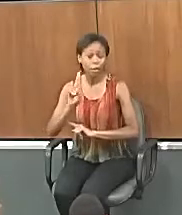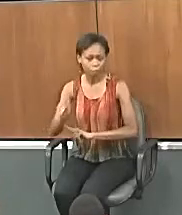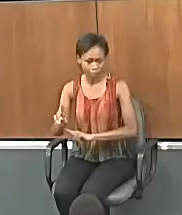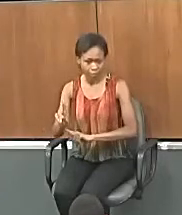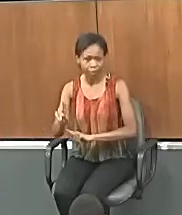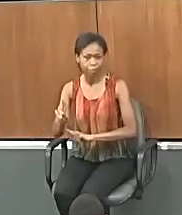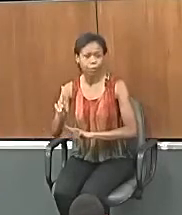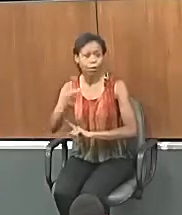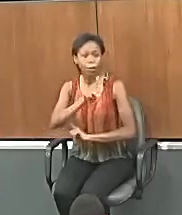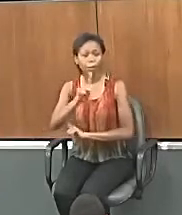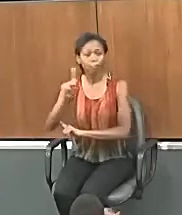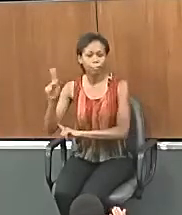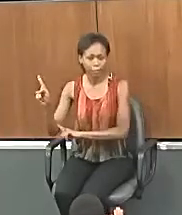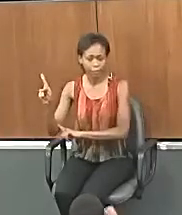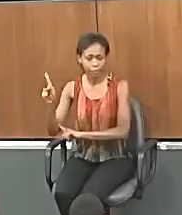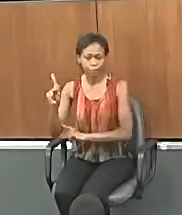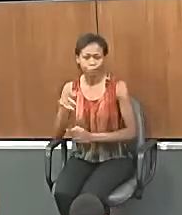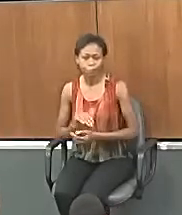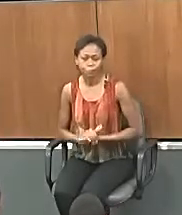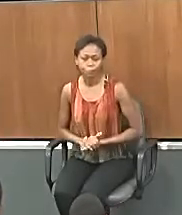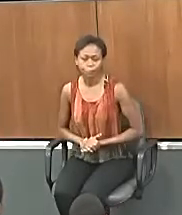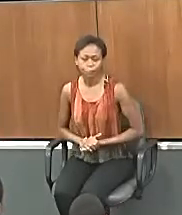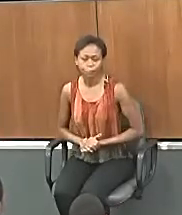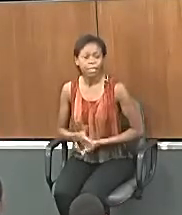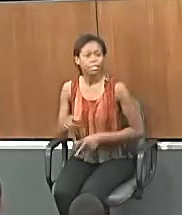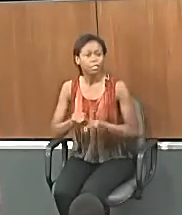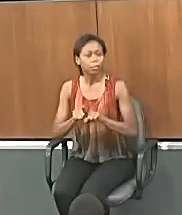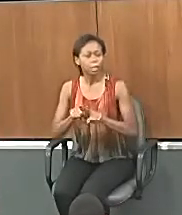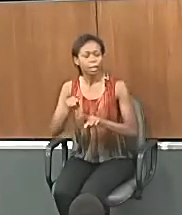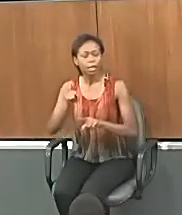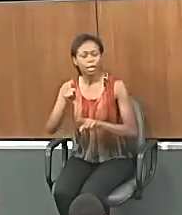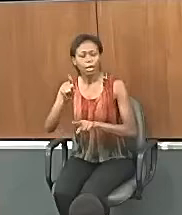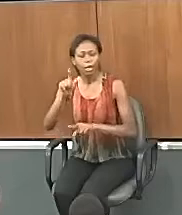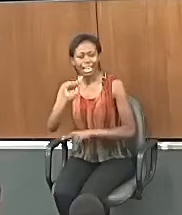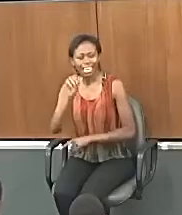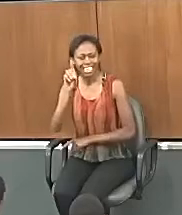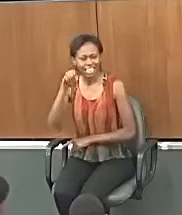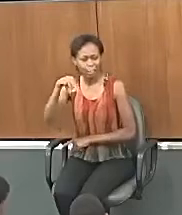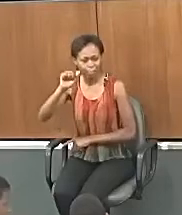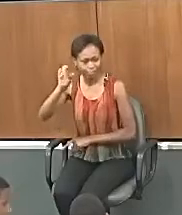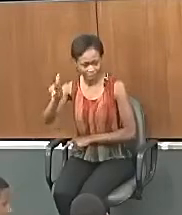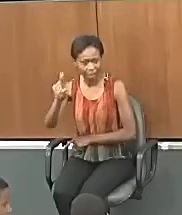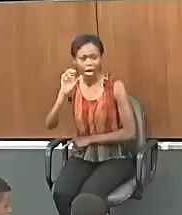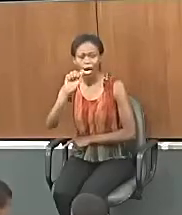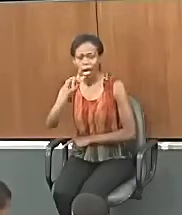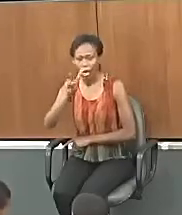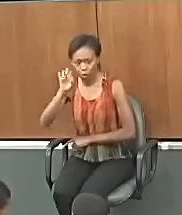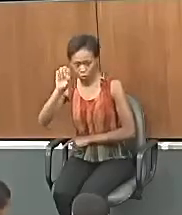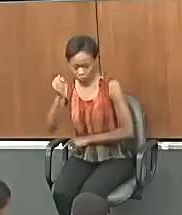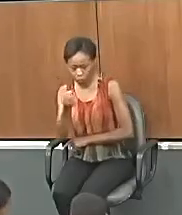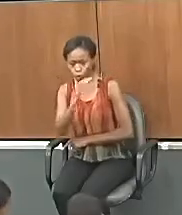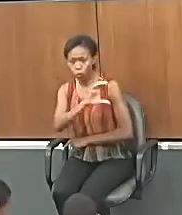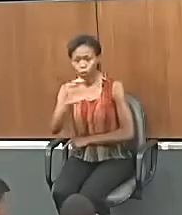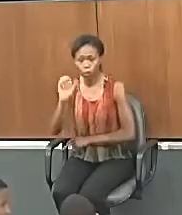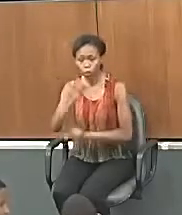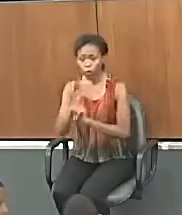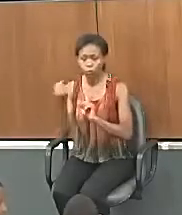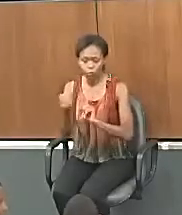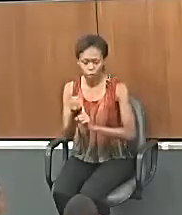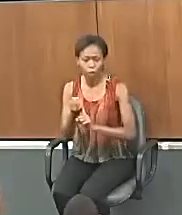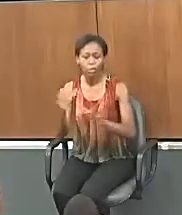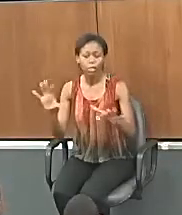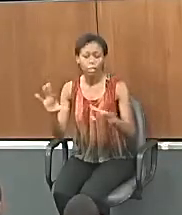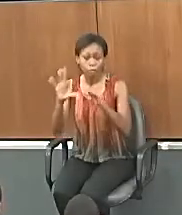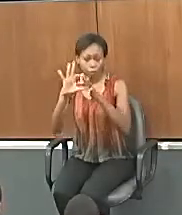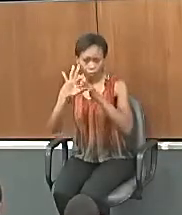surdos e ademar alves de oliveira júnior coordenador social da federação nacional de educação e